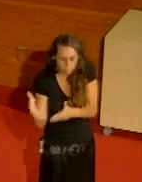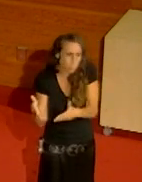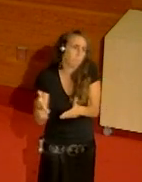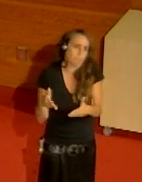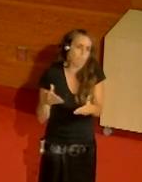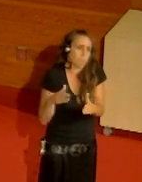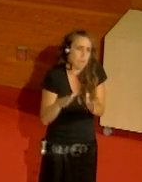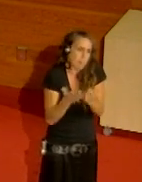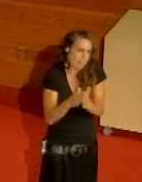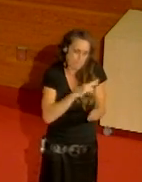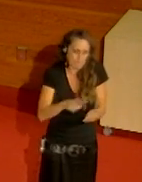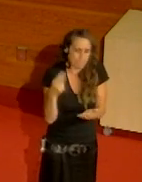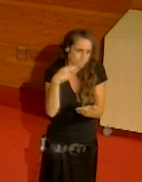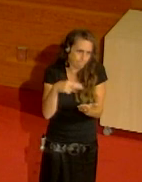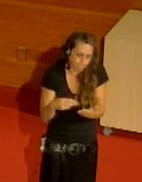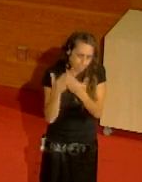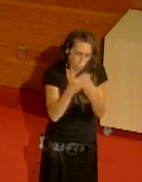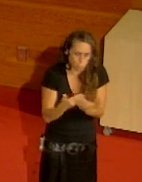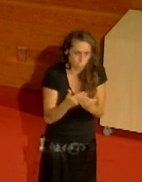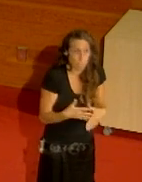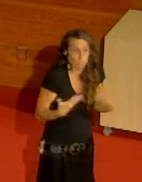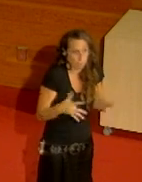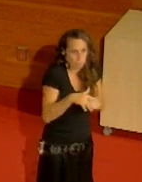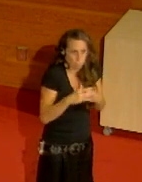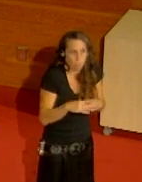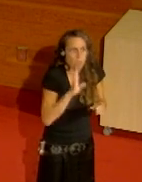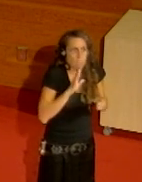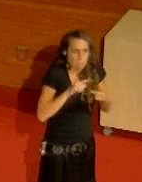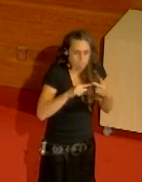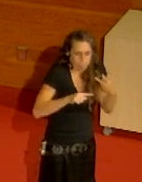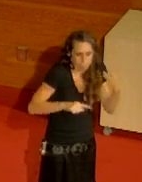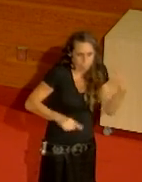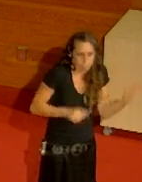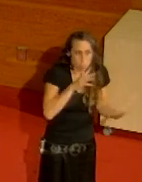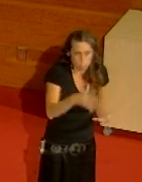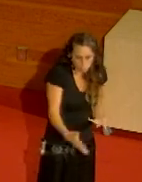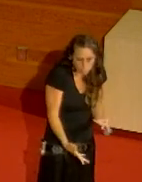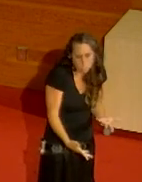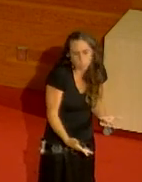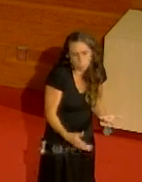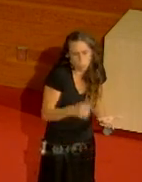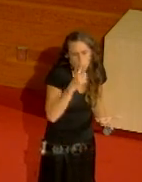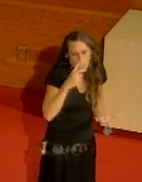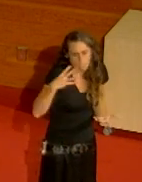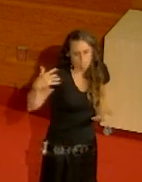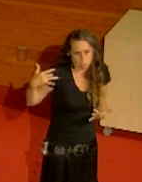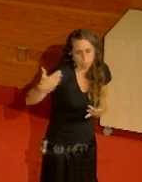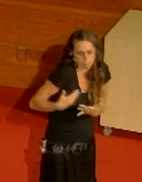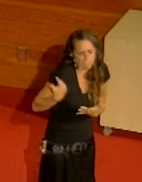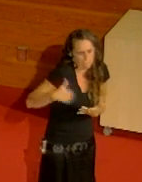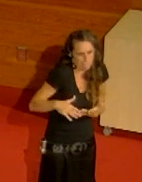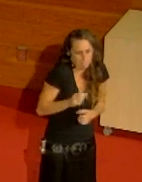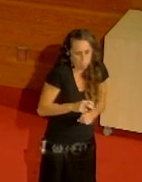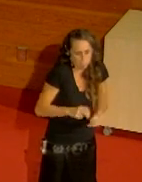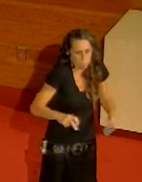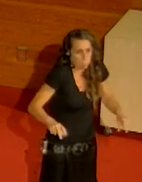digamos que esta situación actual es la que ahora ha provocado bueno no ahora viene de años atrás una fractura social cada vez más